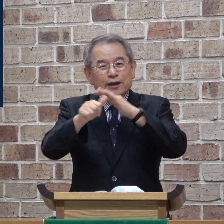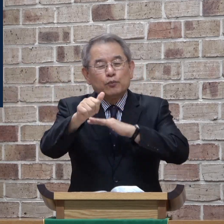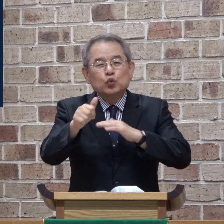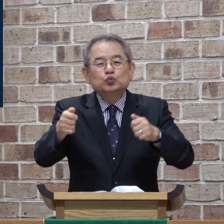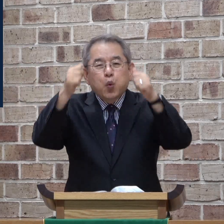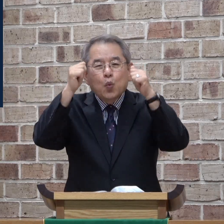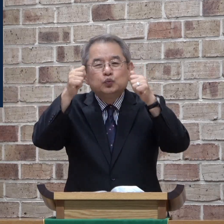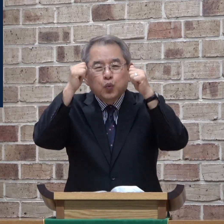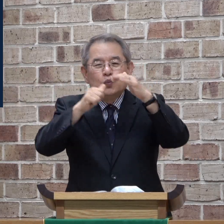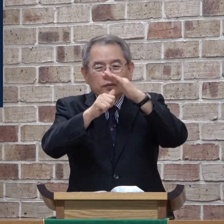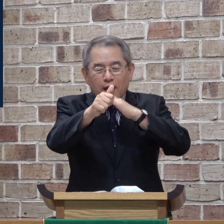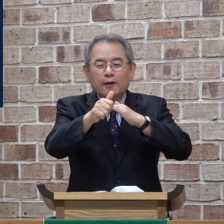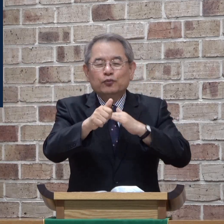그 졸업식에서 학생 대표가